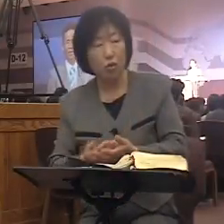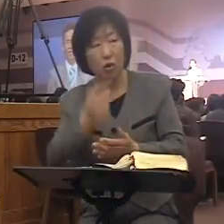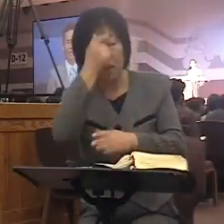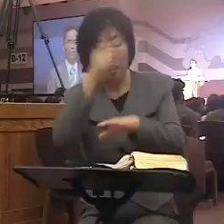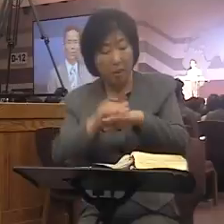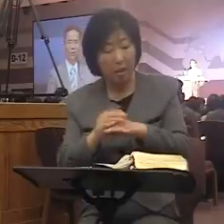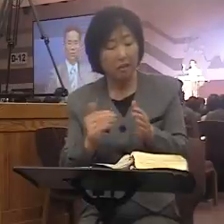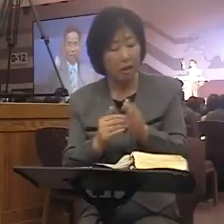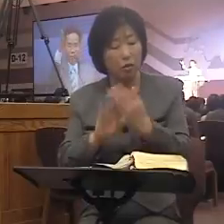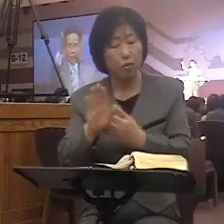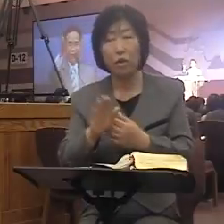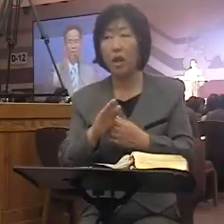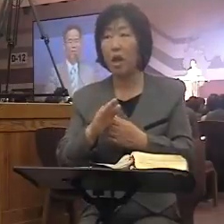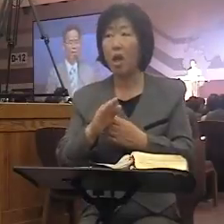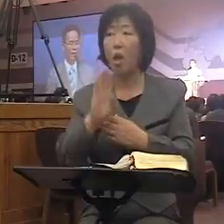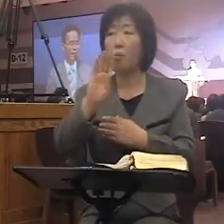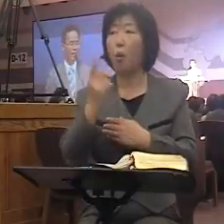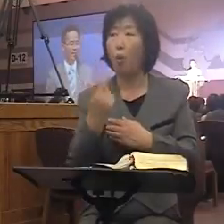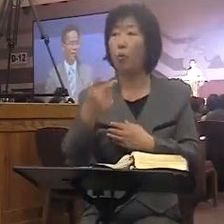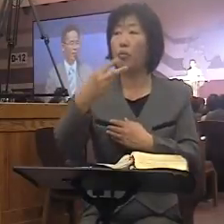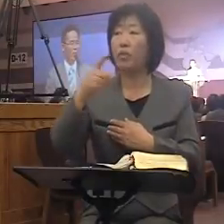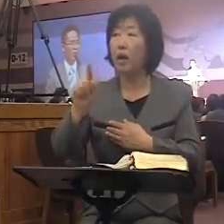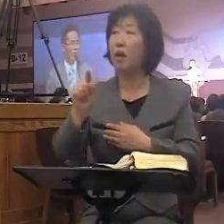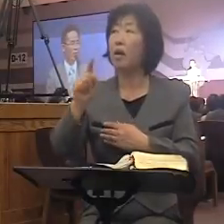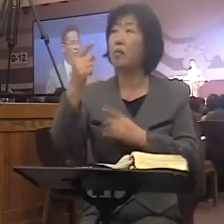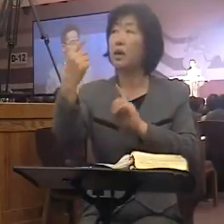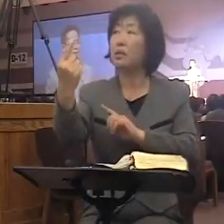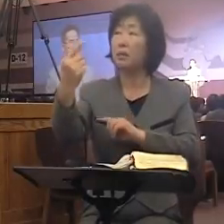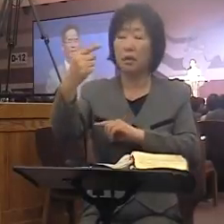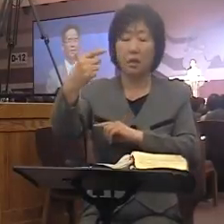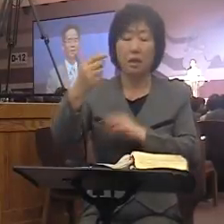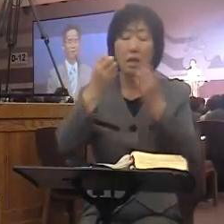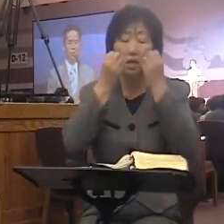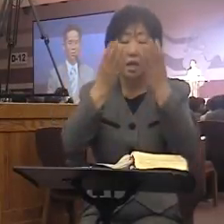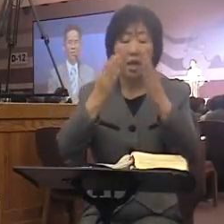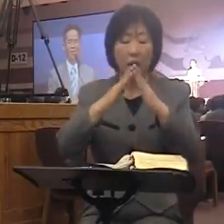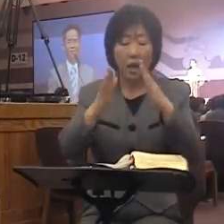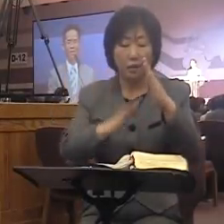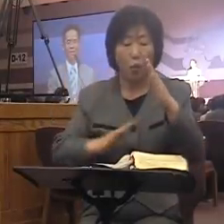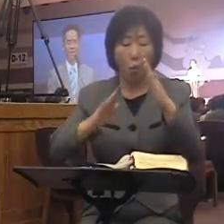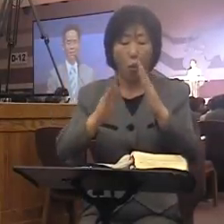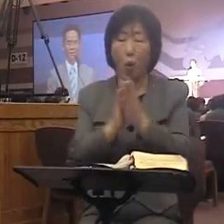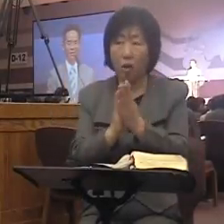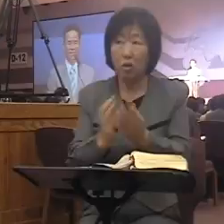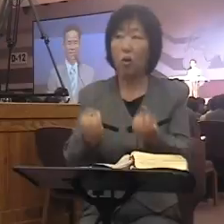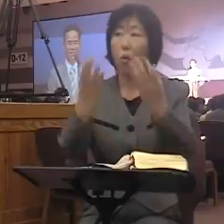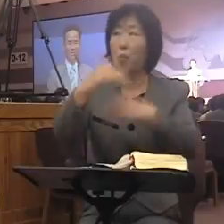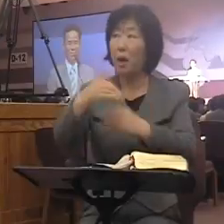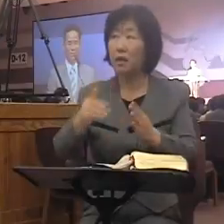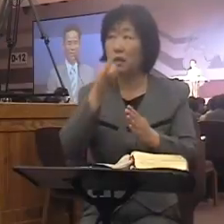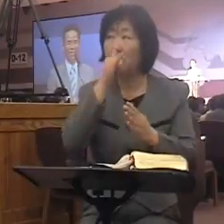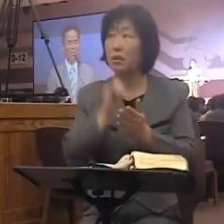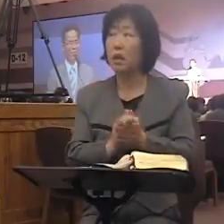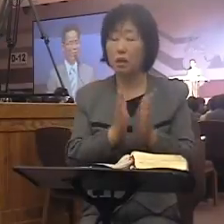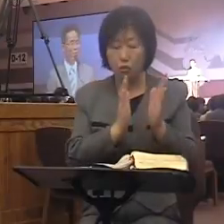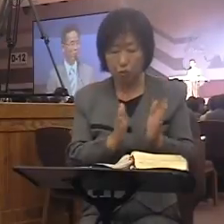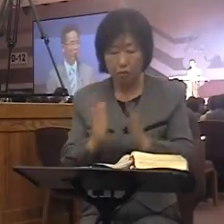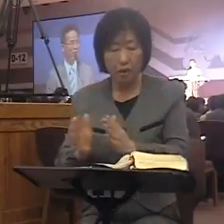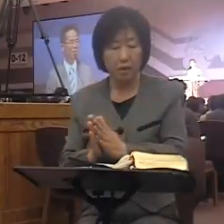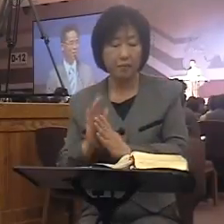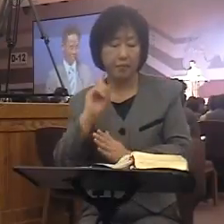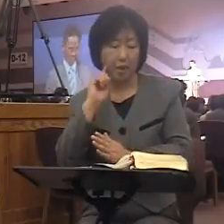나가실 때 본당 바로 맞은편에 새가족 환영실이 있습니다. 불러주시면 여러분들 저희들이 준비한